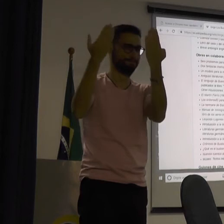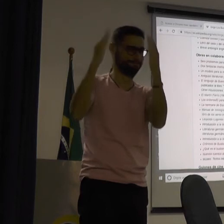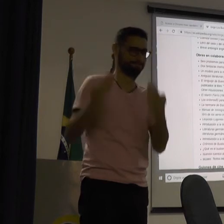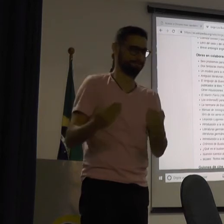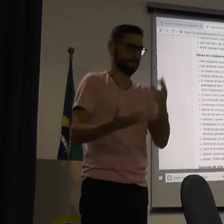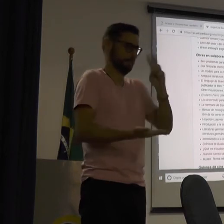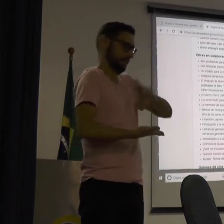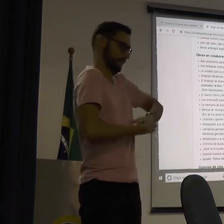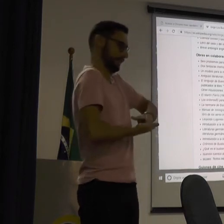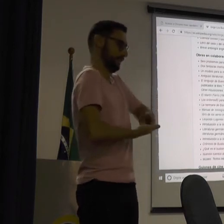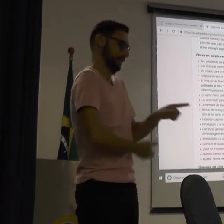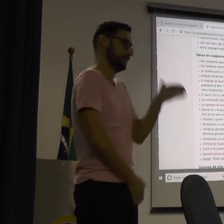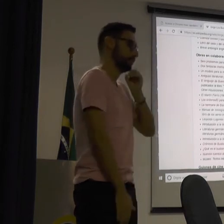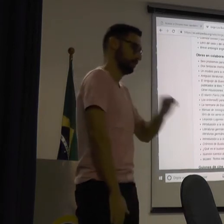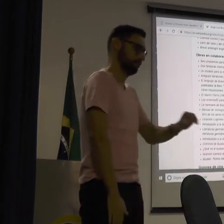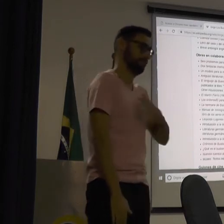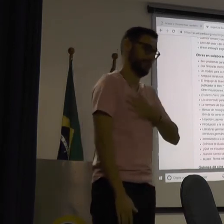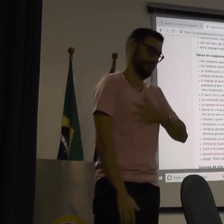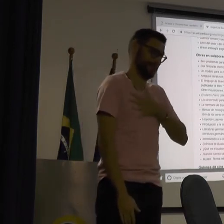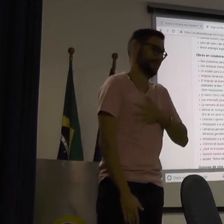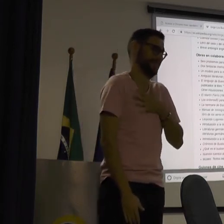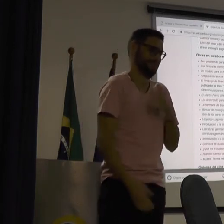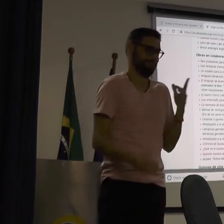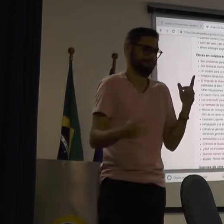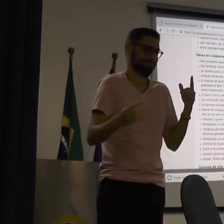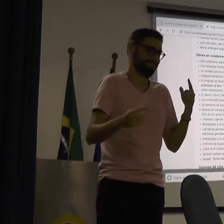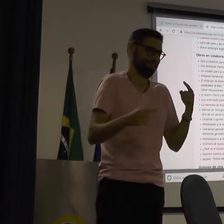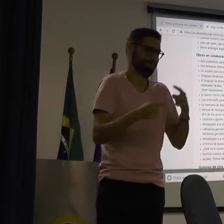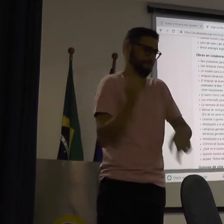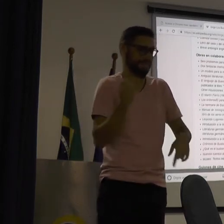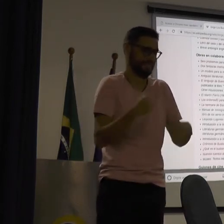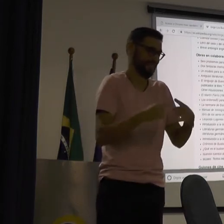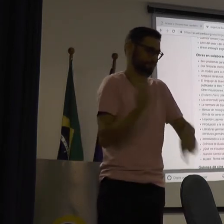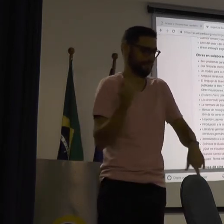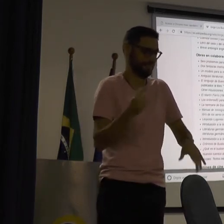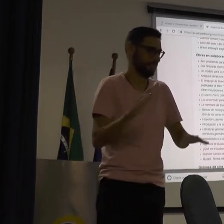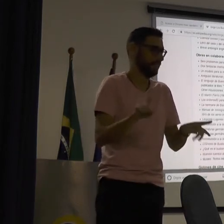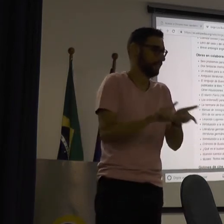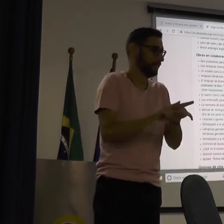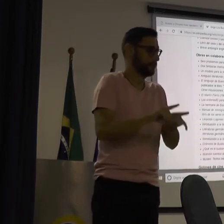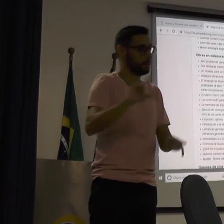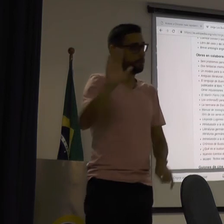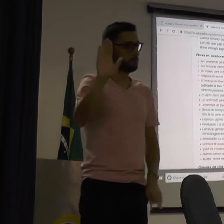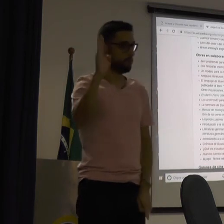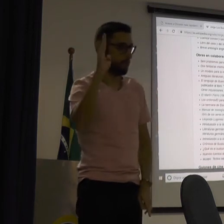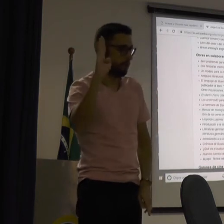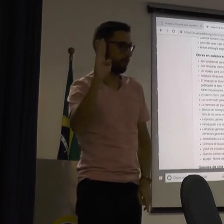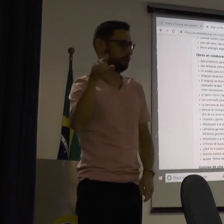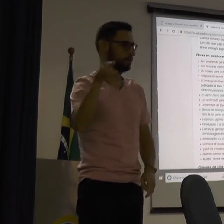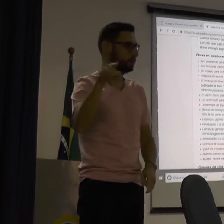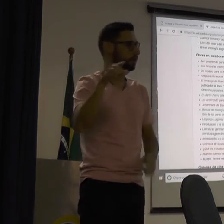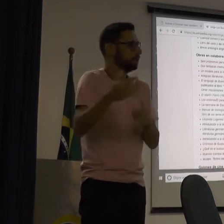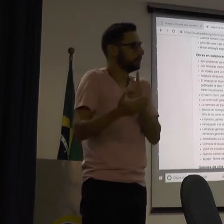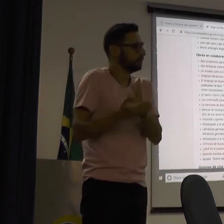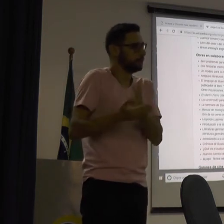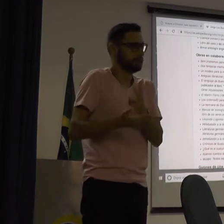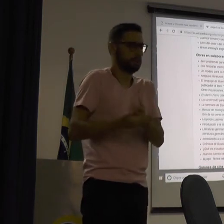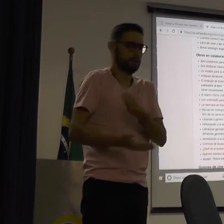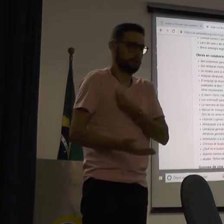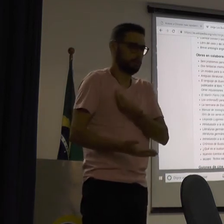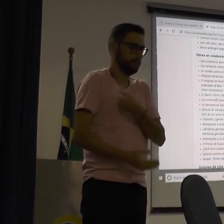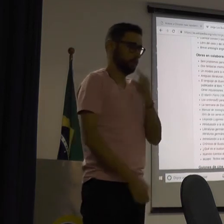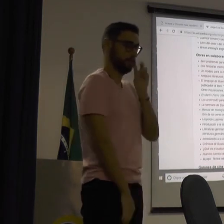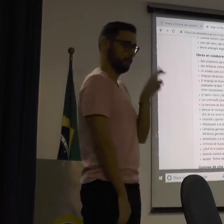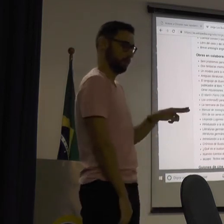O Borges, e também explica também o Borges se comportou a vida toda em relação ao